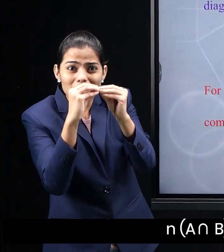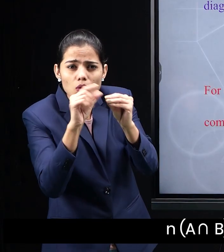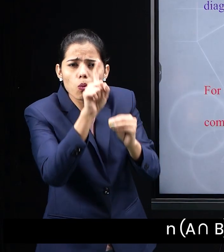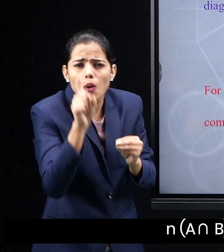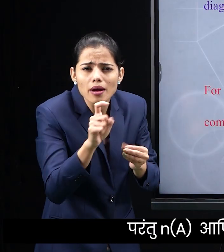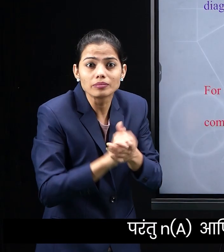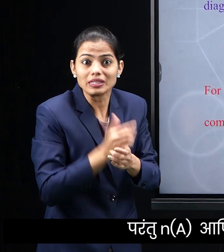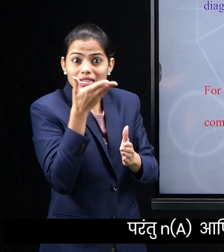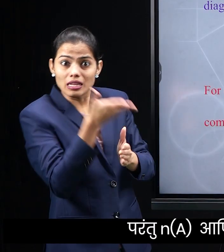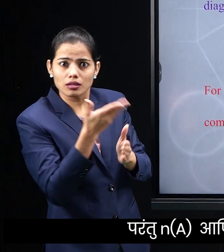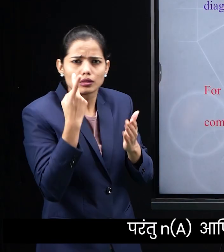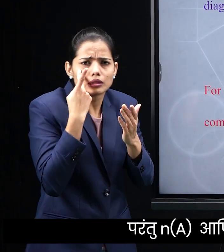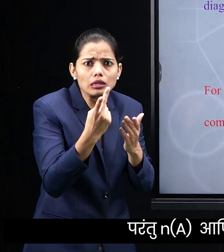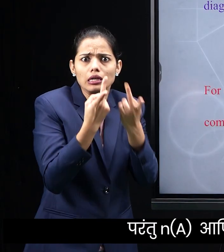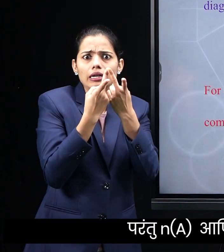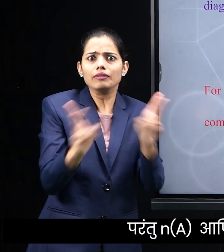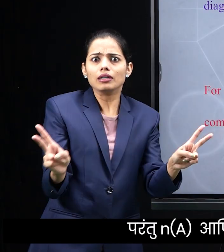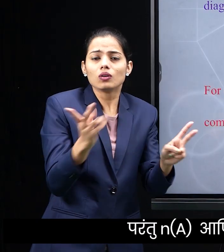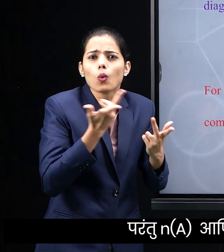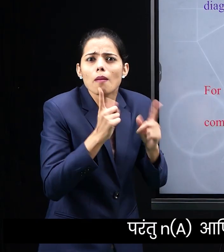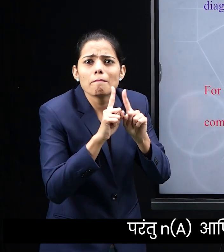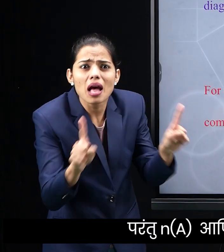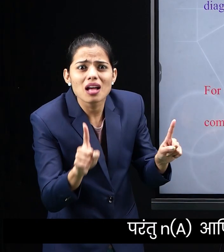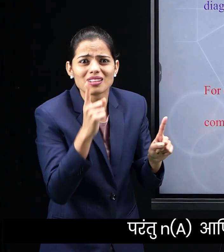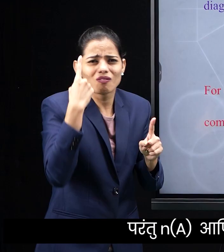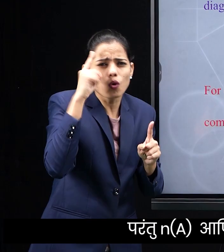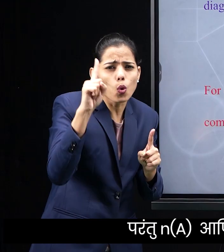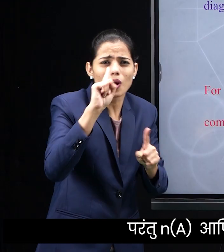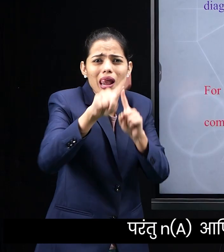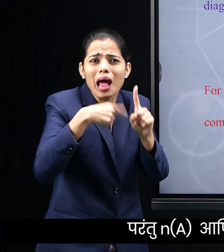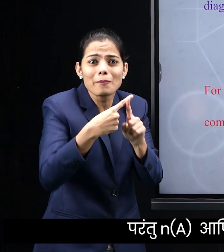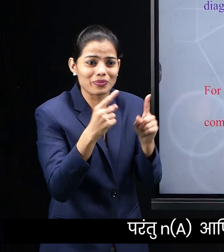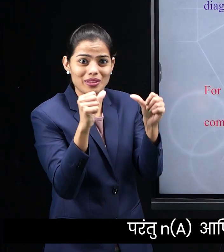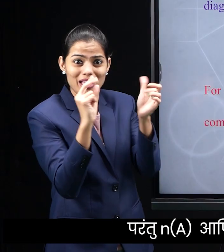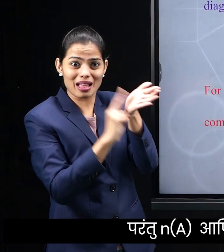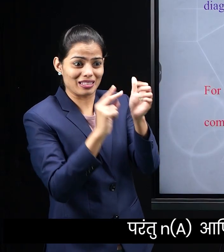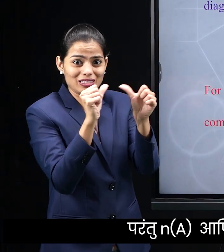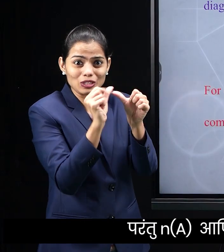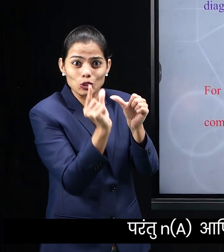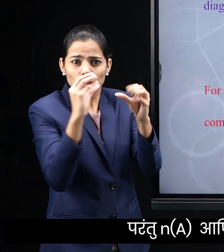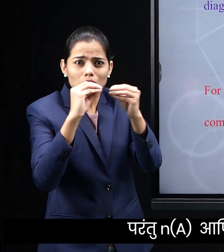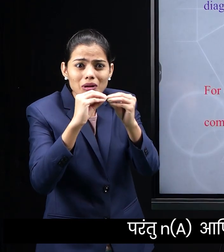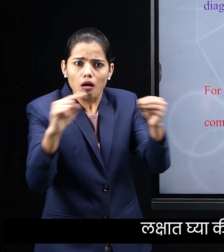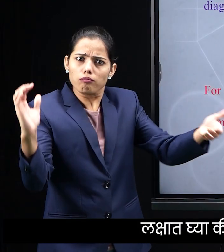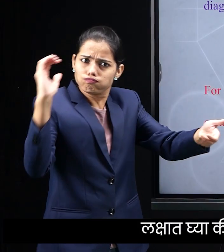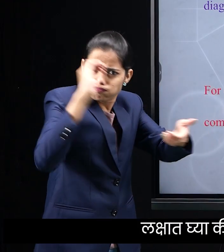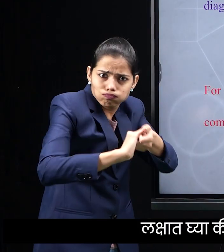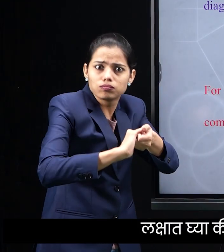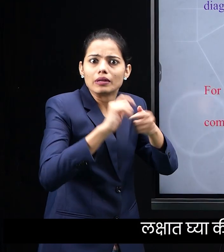अवघड वाटते, परंतु N A आणि N B च्या बाबतीत N A युनियन B चे काय? लक्षात घ्या की